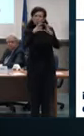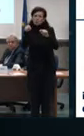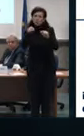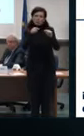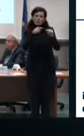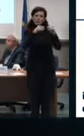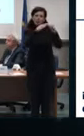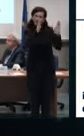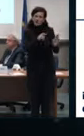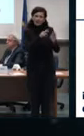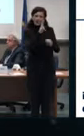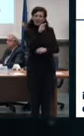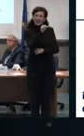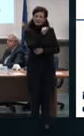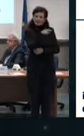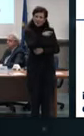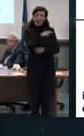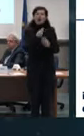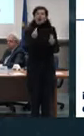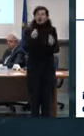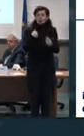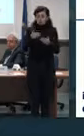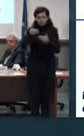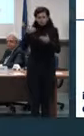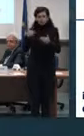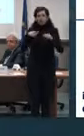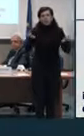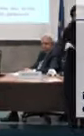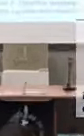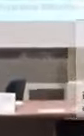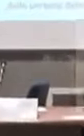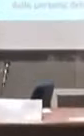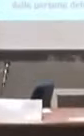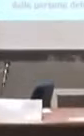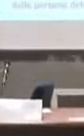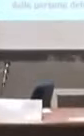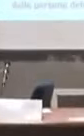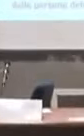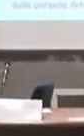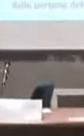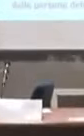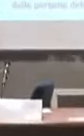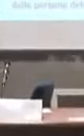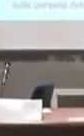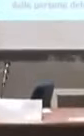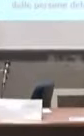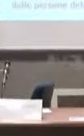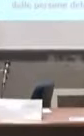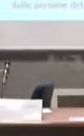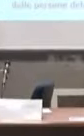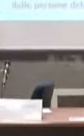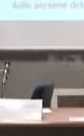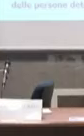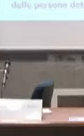quando abbiamo cominciato qualche giorno fa a approfondire con un questionario è venuto naturale continuare questa collaborazione